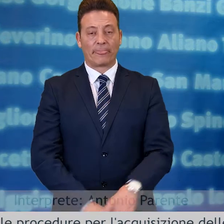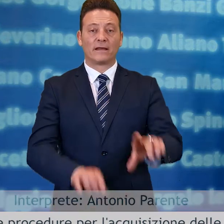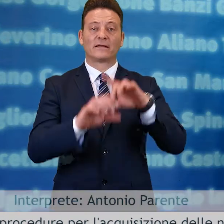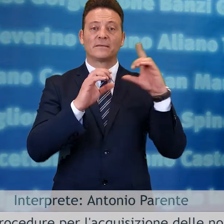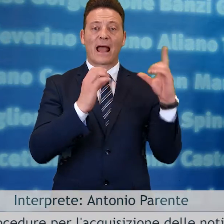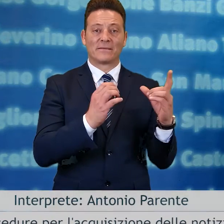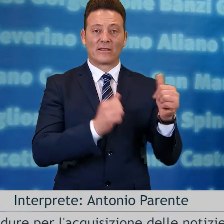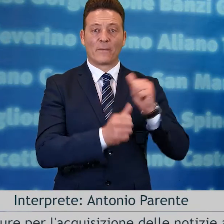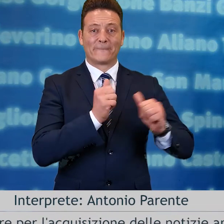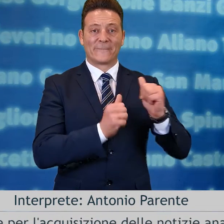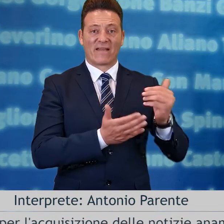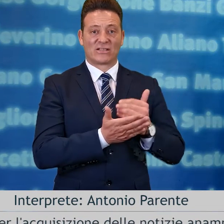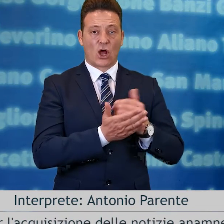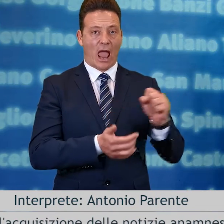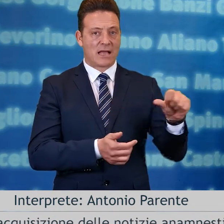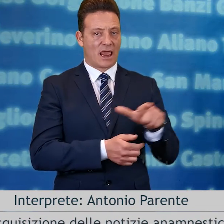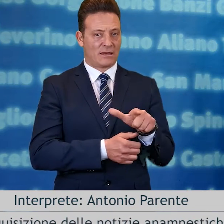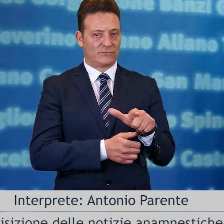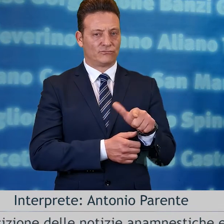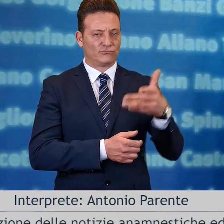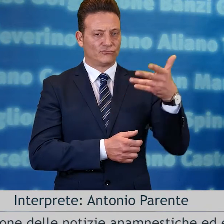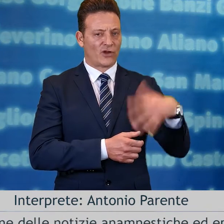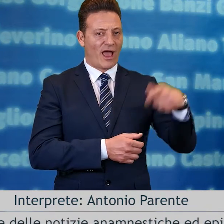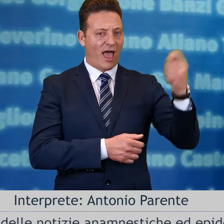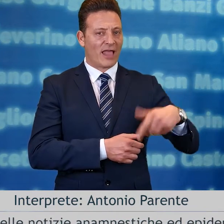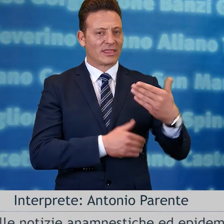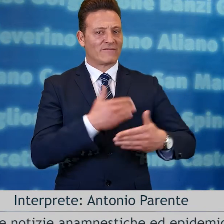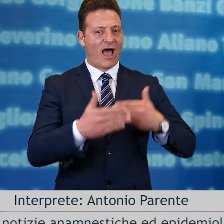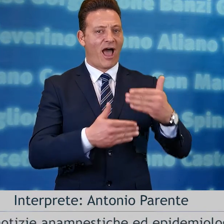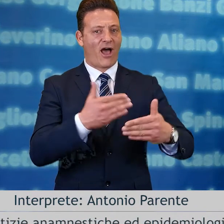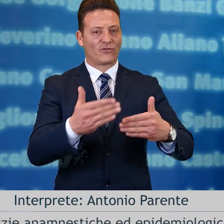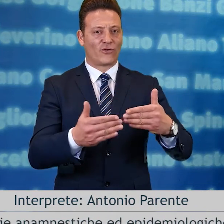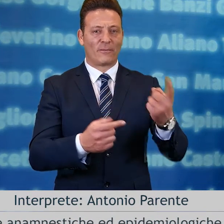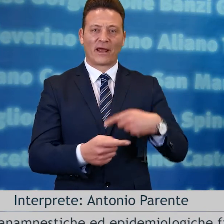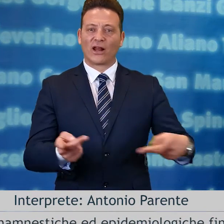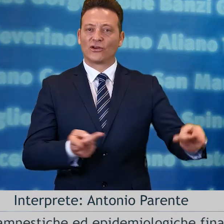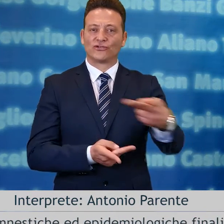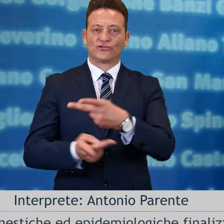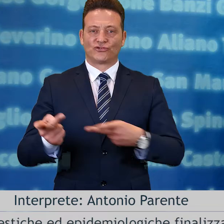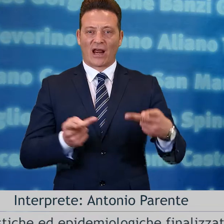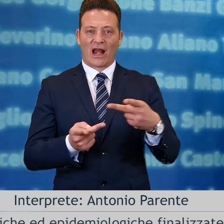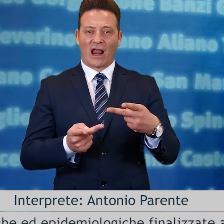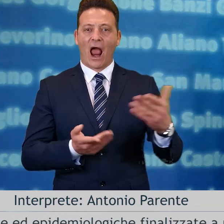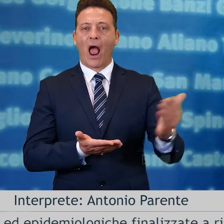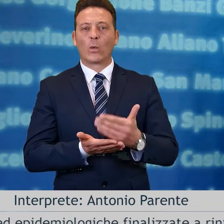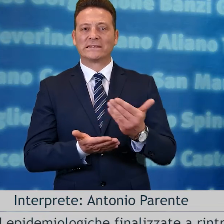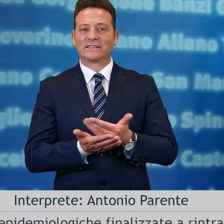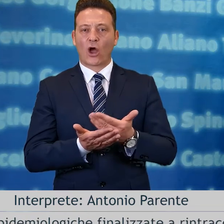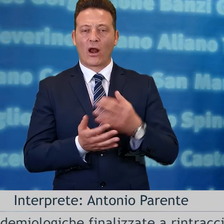di prevenzione delle asl hanno attivato tutte le procedure per l'acquisizione delle